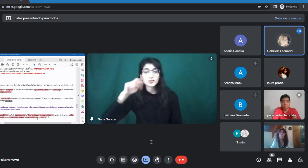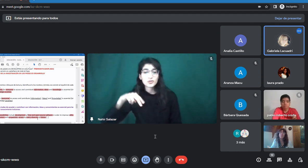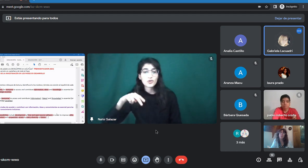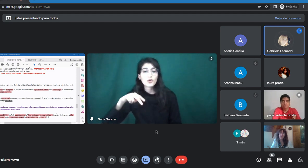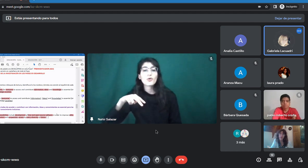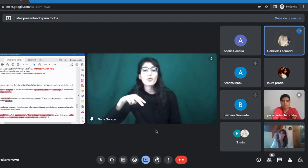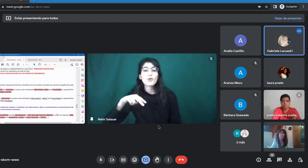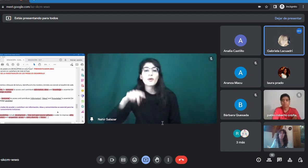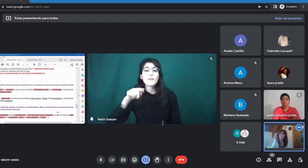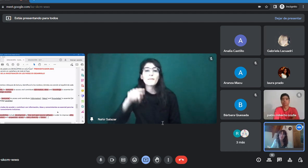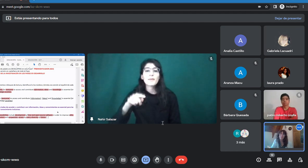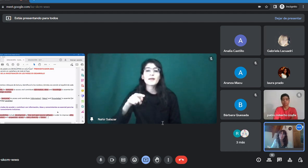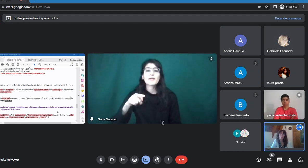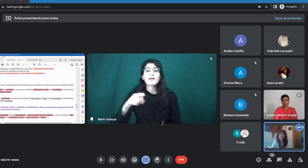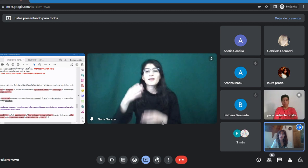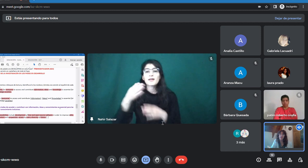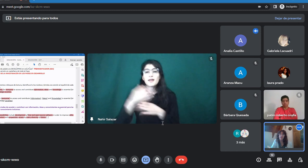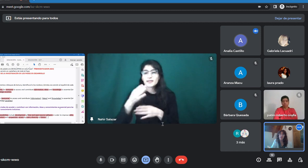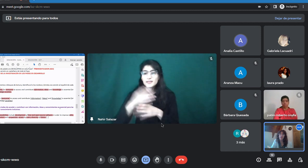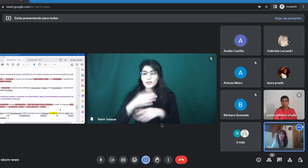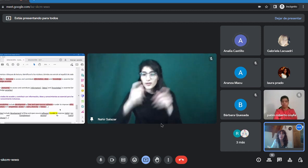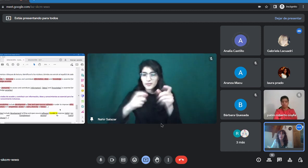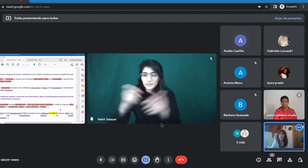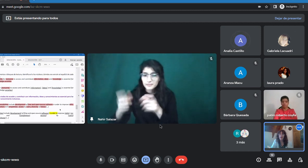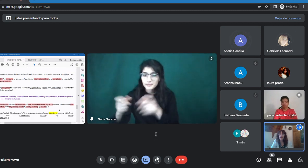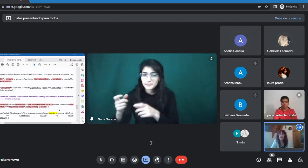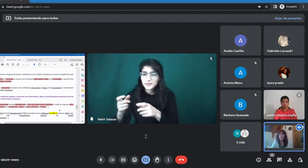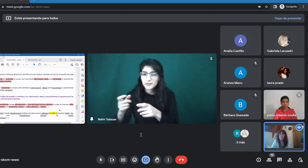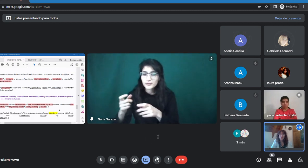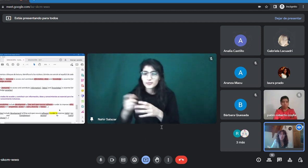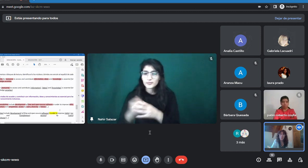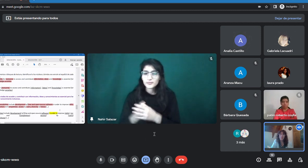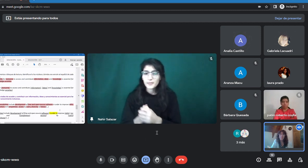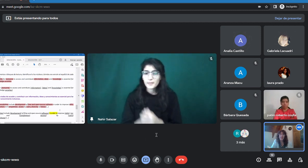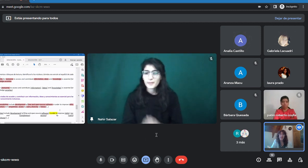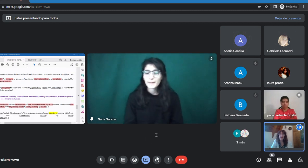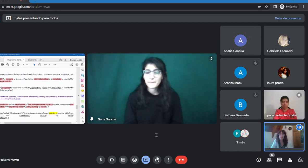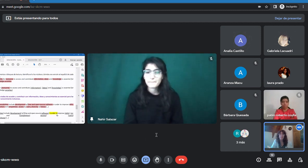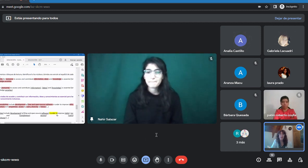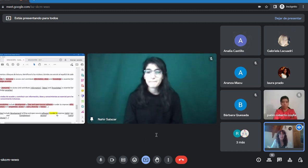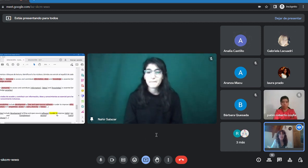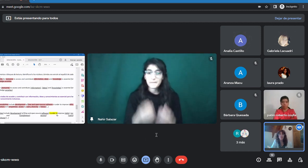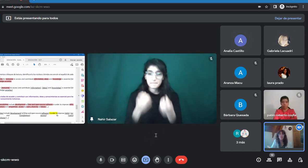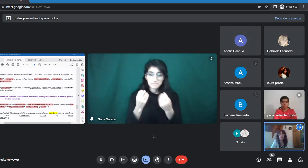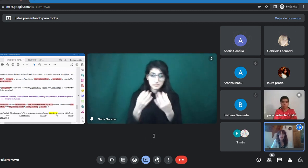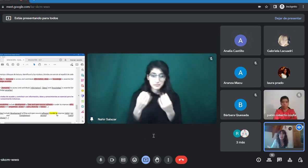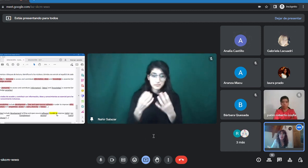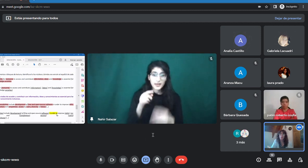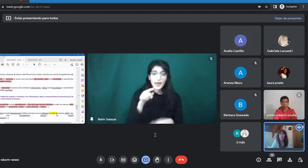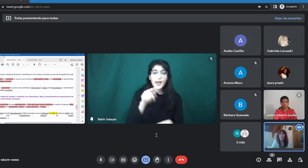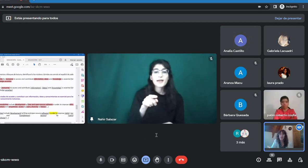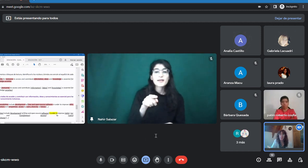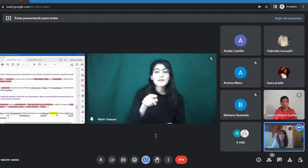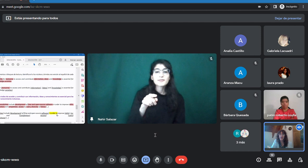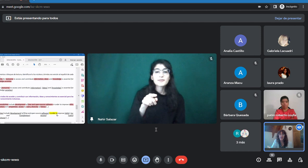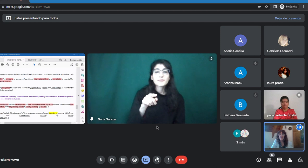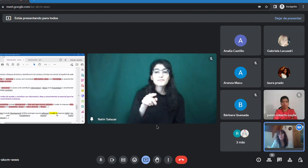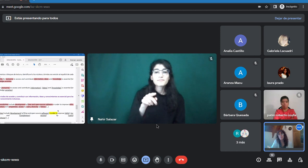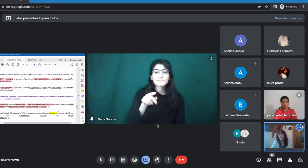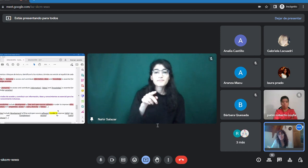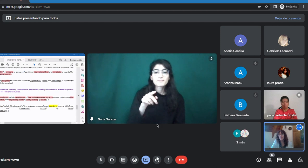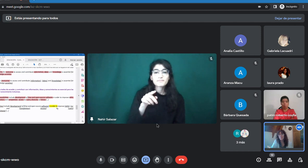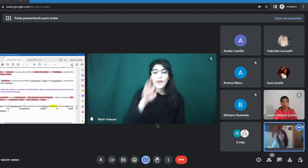elecciones. Muy bien, muy bien. Acá tenemos, yo les marqué en amarillo para que se acuerden que es para.